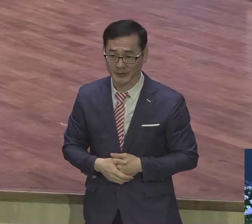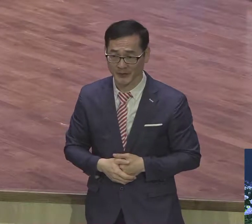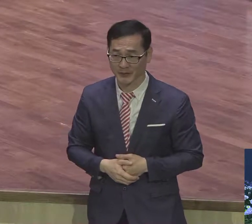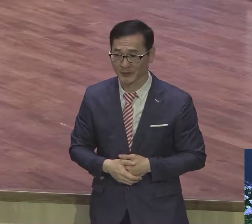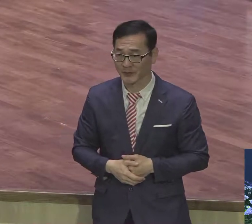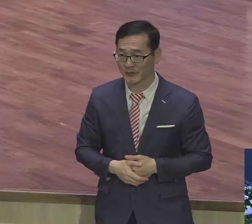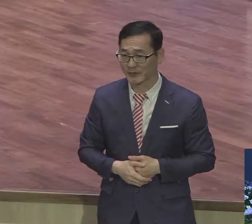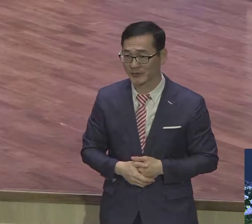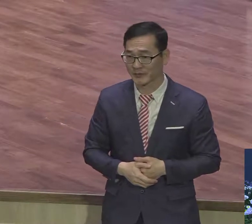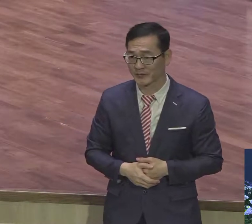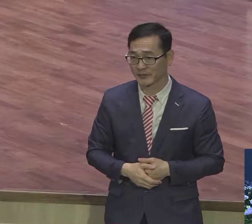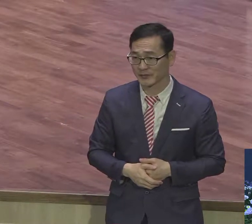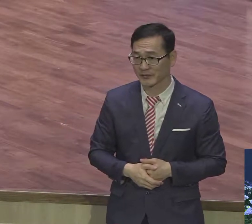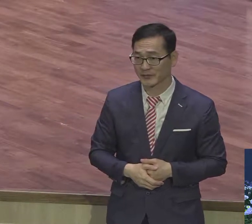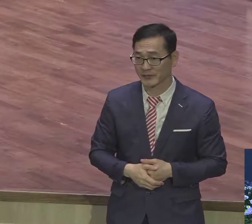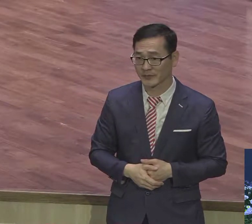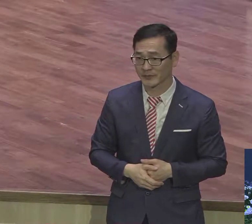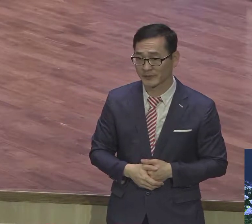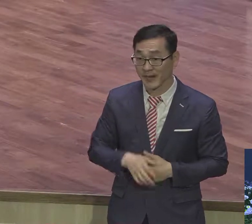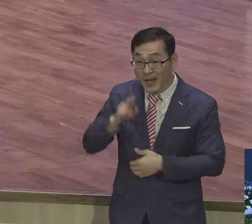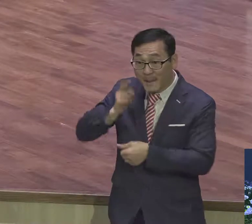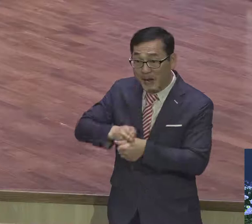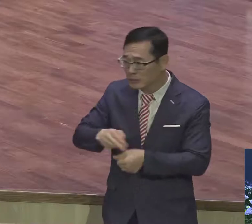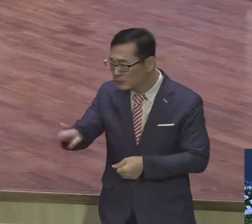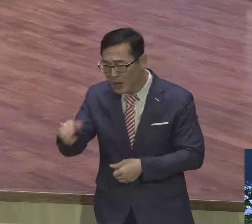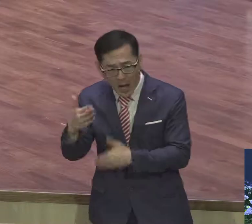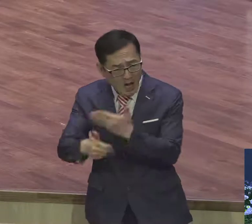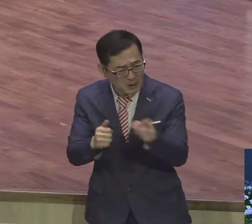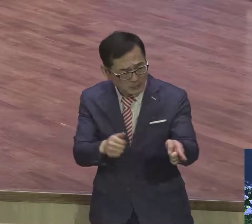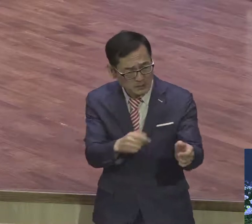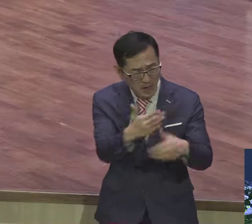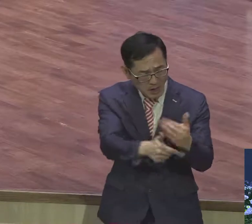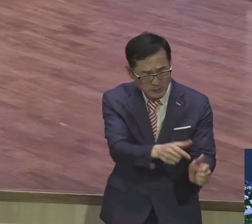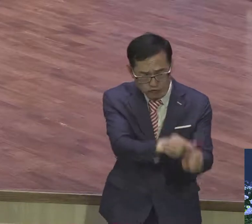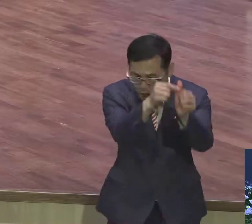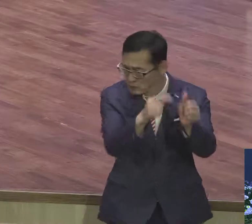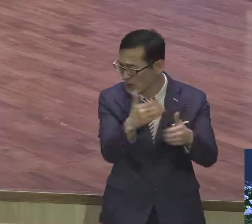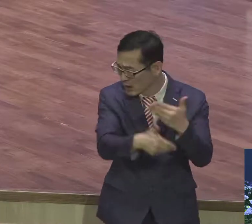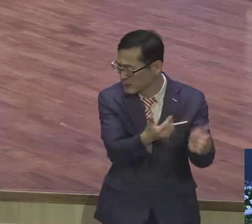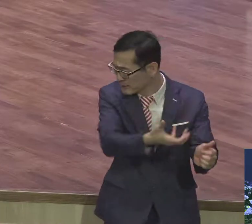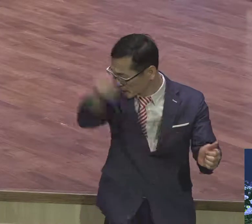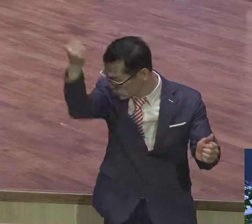하나님이 받으셨는데 왜 네가 저 사람에 대해서 비판하냐 판단하냐